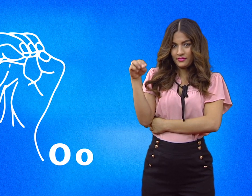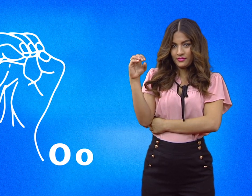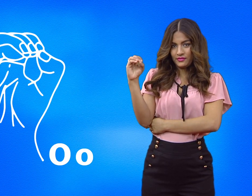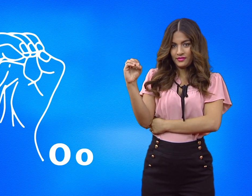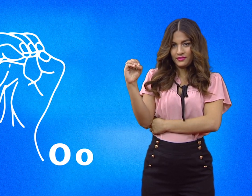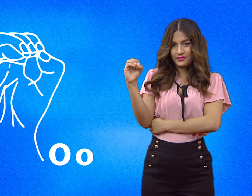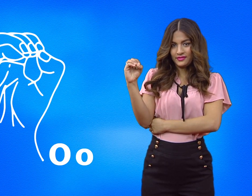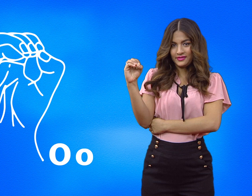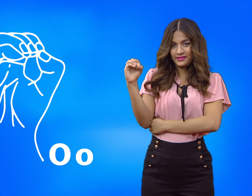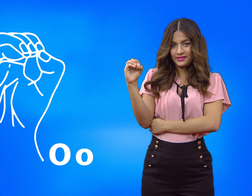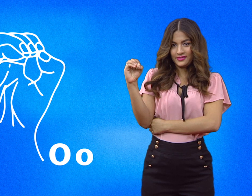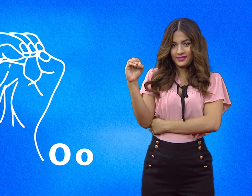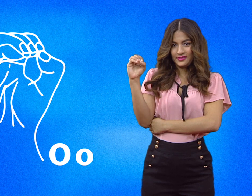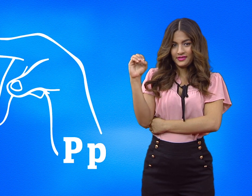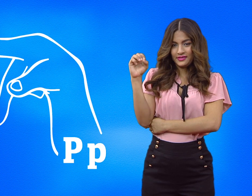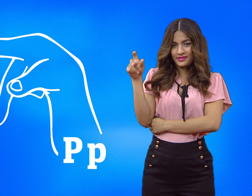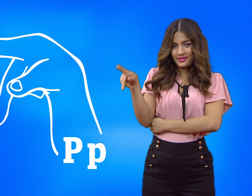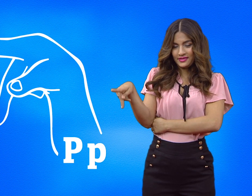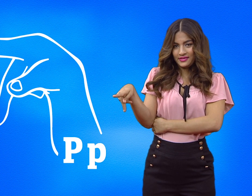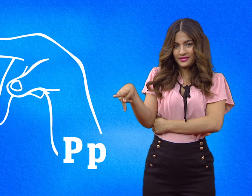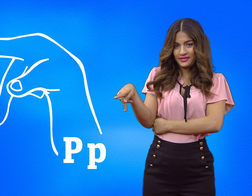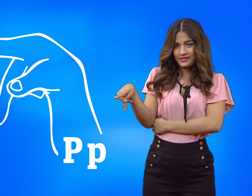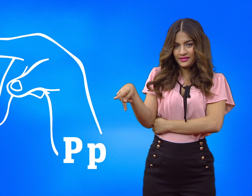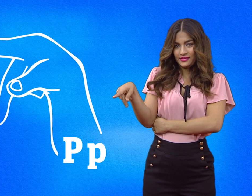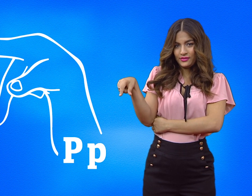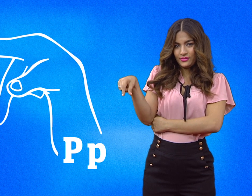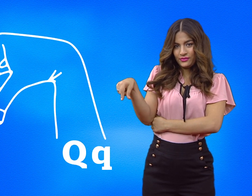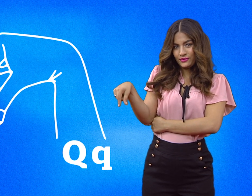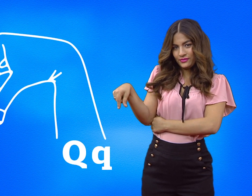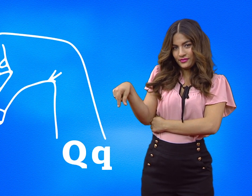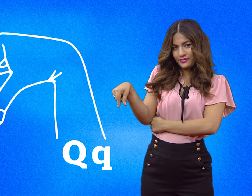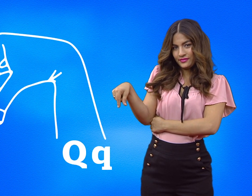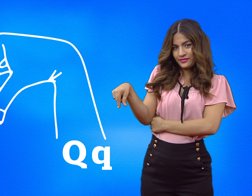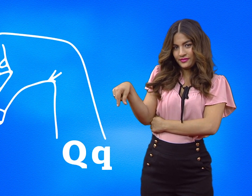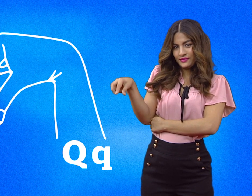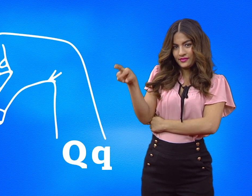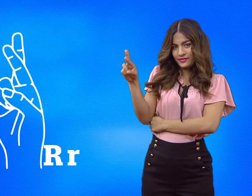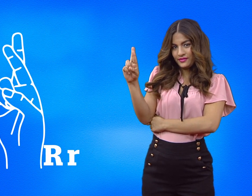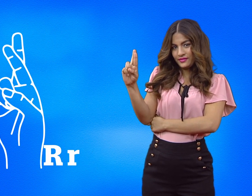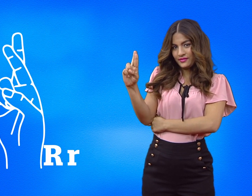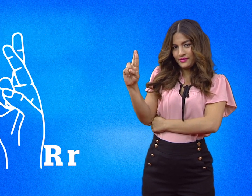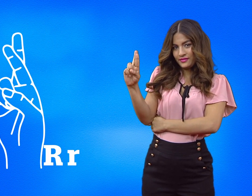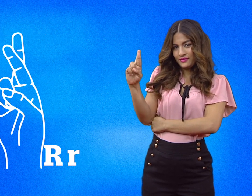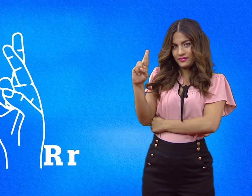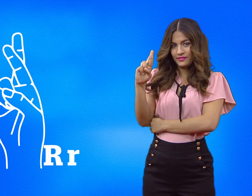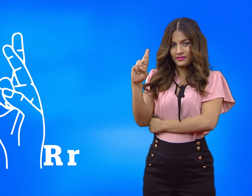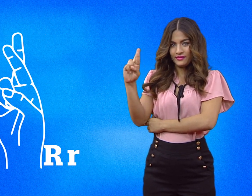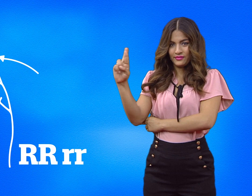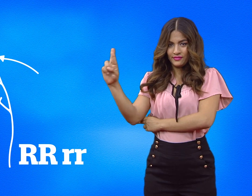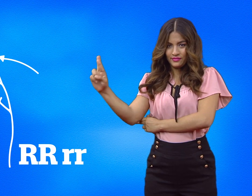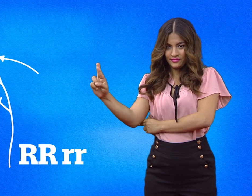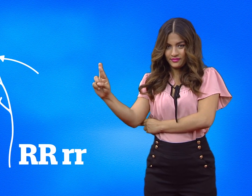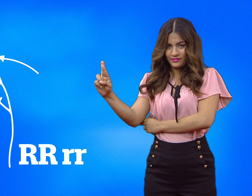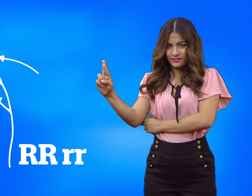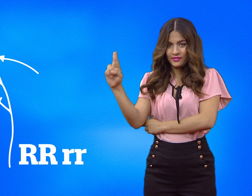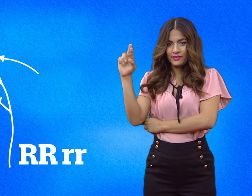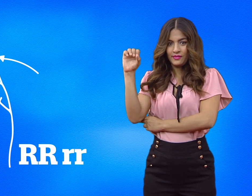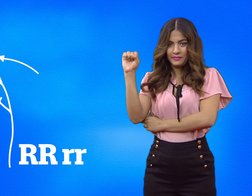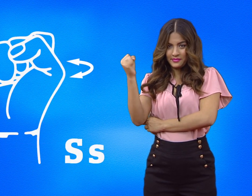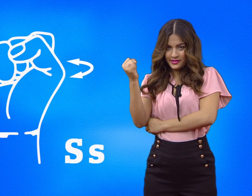O, P, Q, R, R,